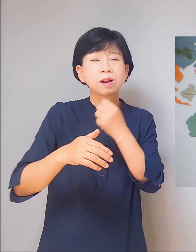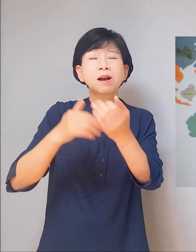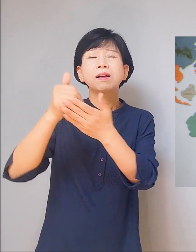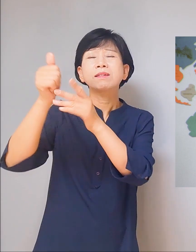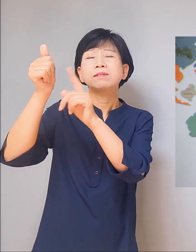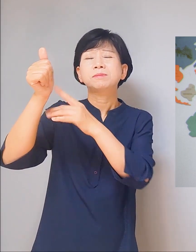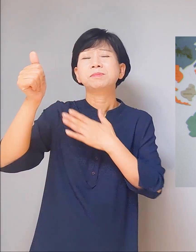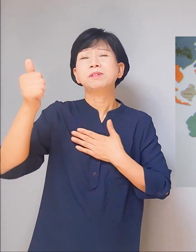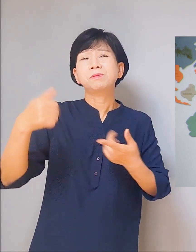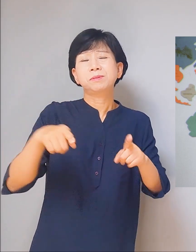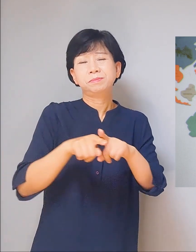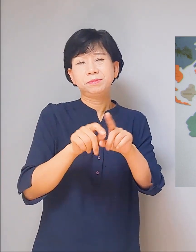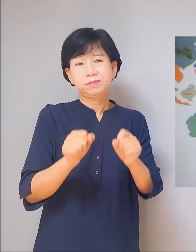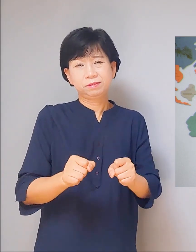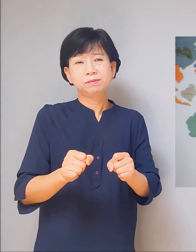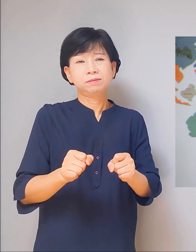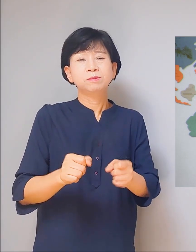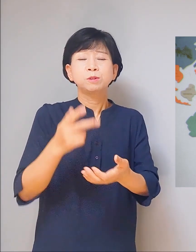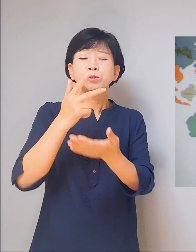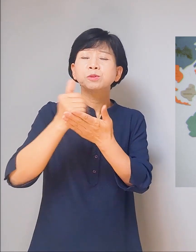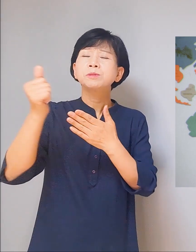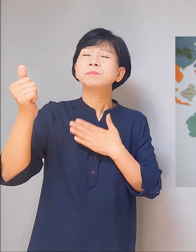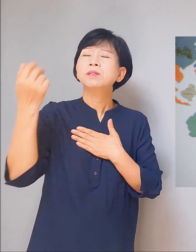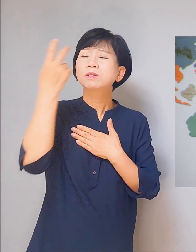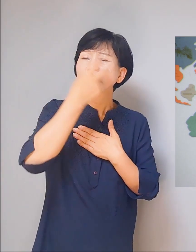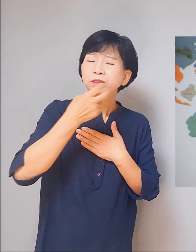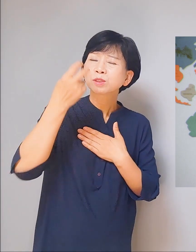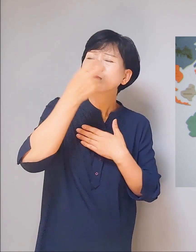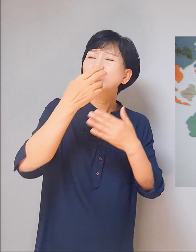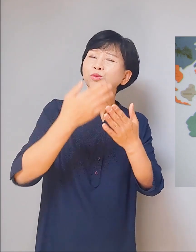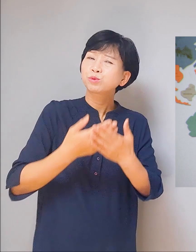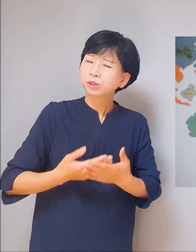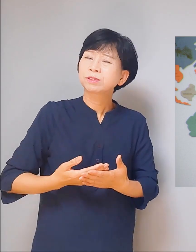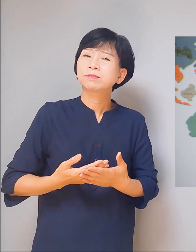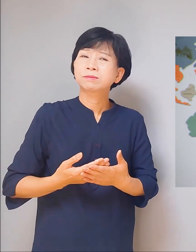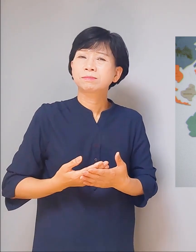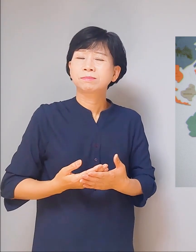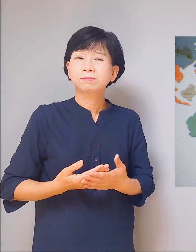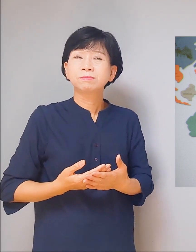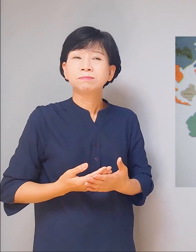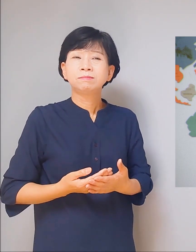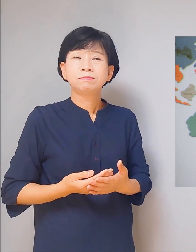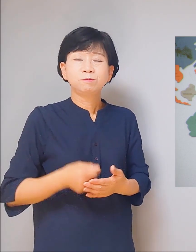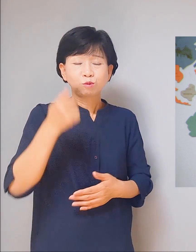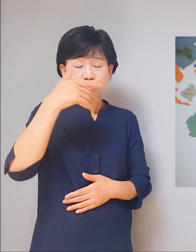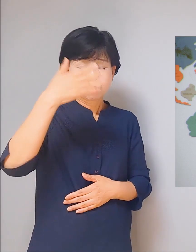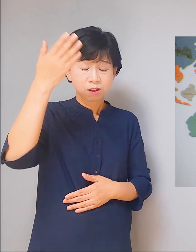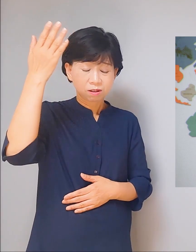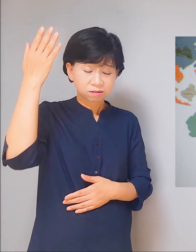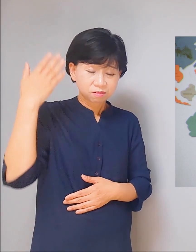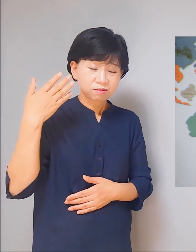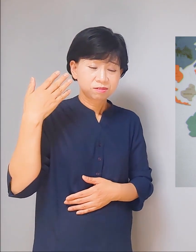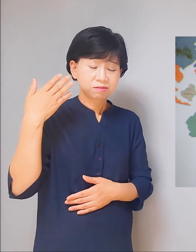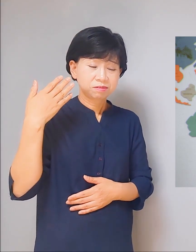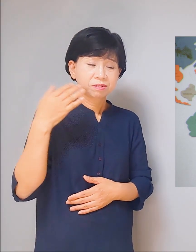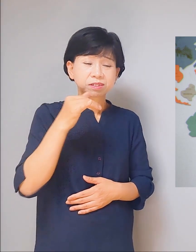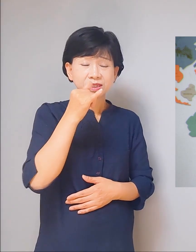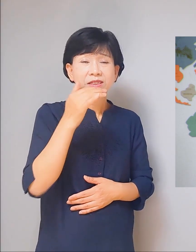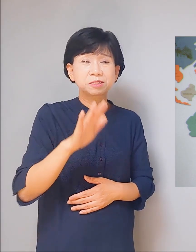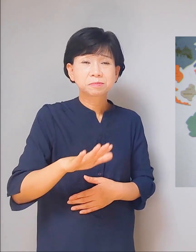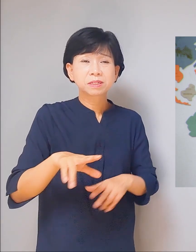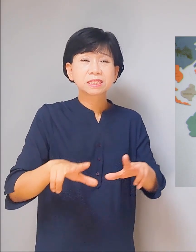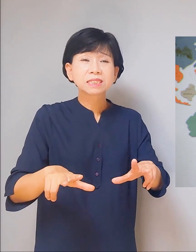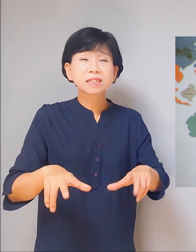지팡이와 막대기가 나를 안위하시나이다. 물론 지난 과거가 있는 야곱이지만 이제는